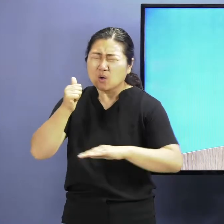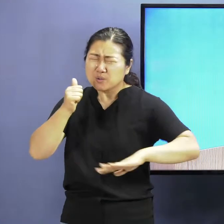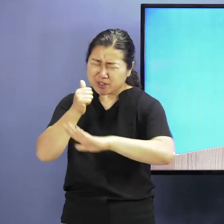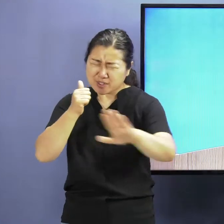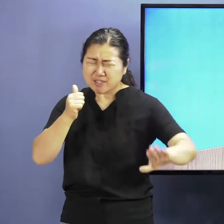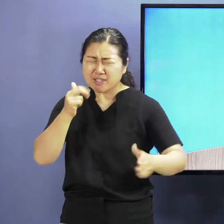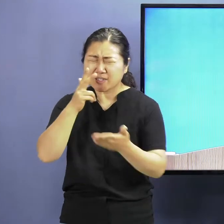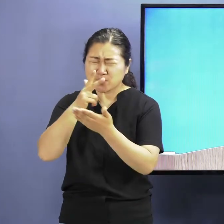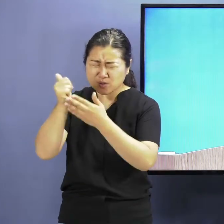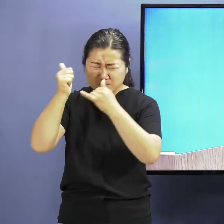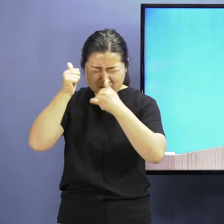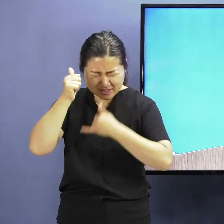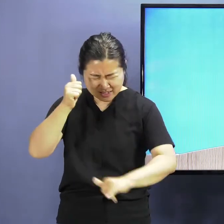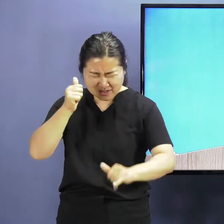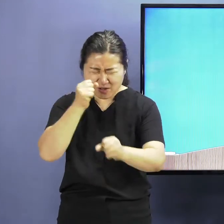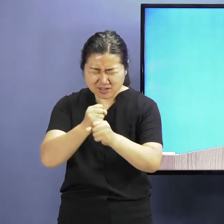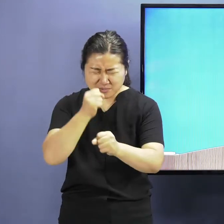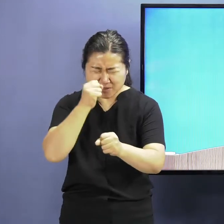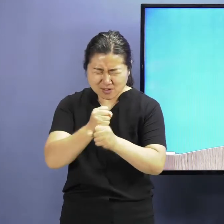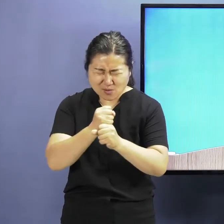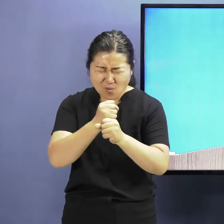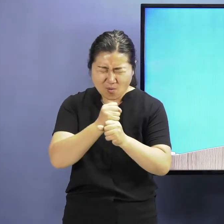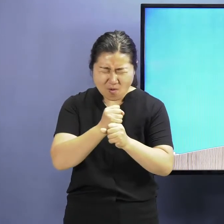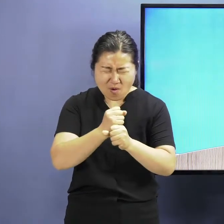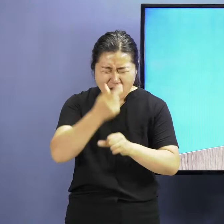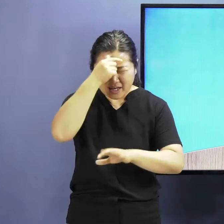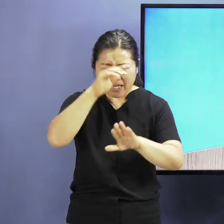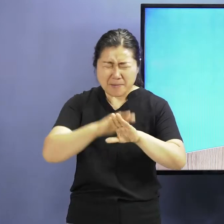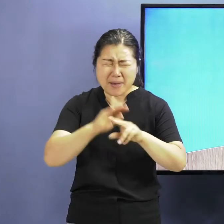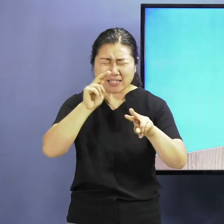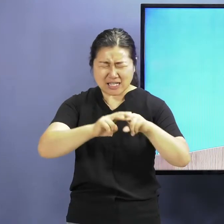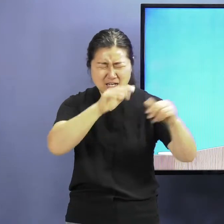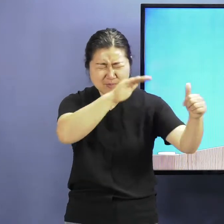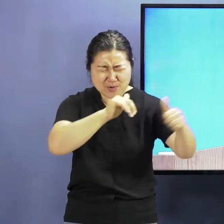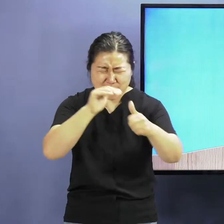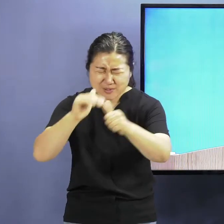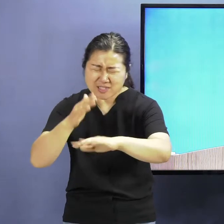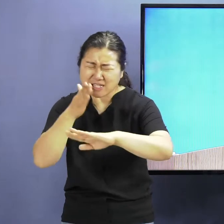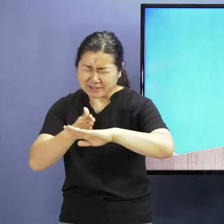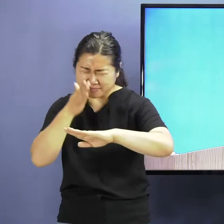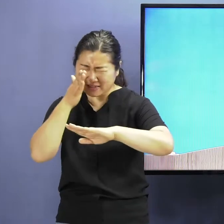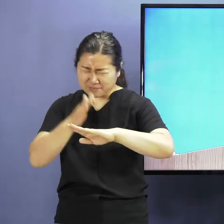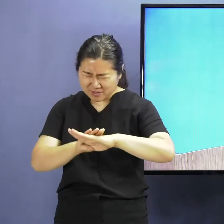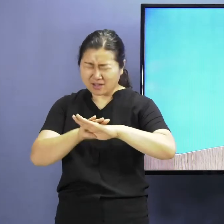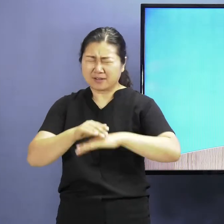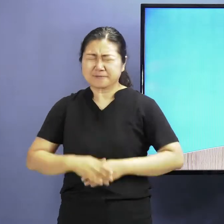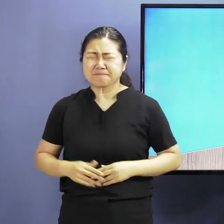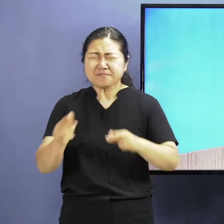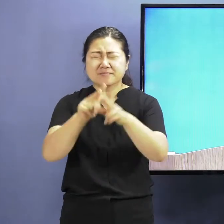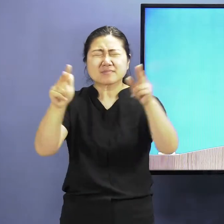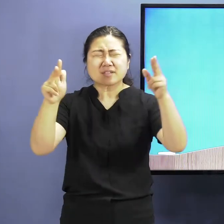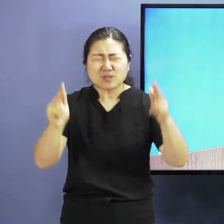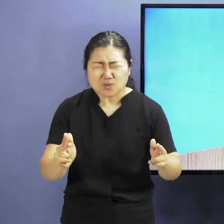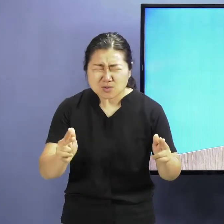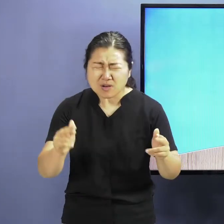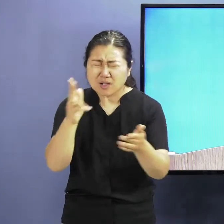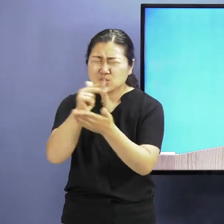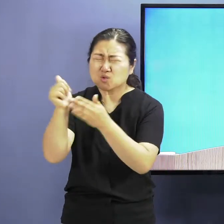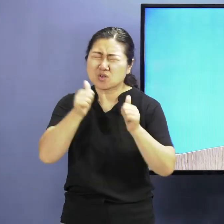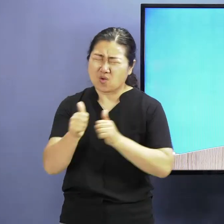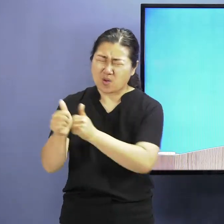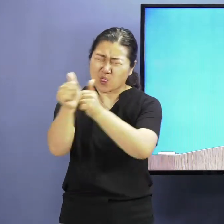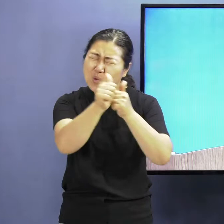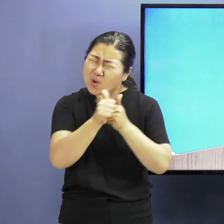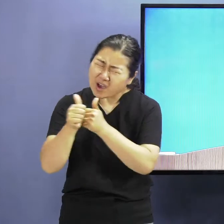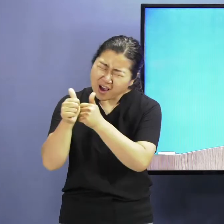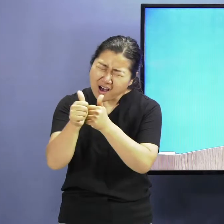불러주시니 감사합니다. 지난 3일간 주님과 동행하는 삶을 산다고 하였지만 우리의 고집과 아집으로 살다가